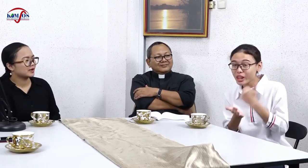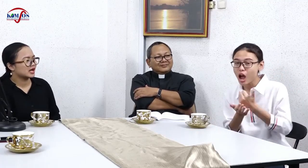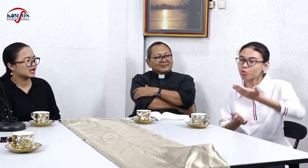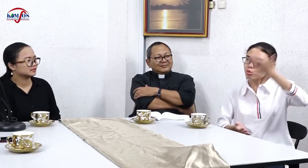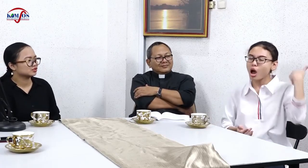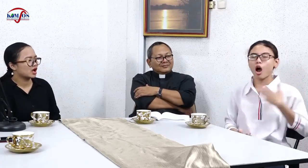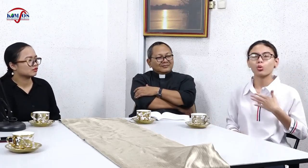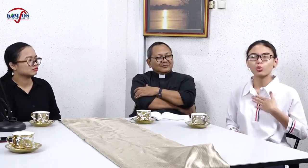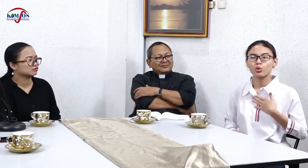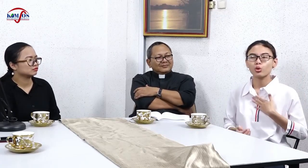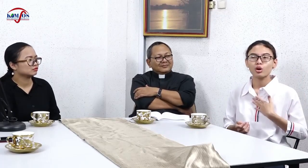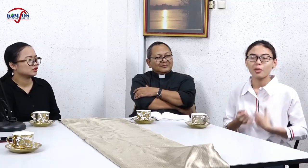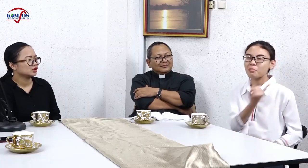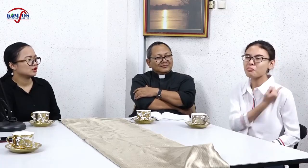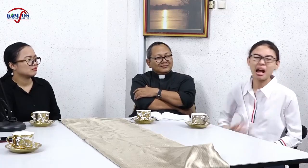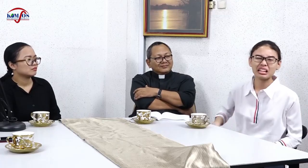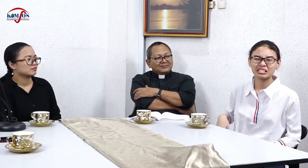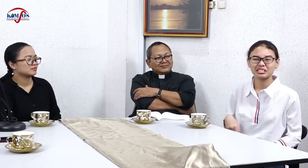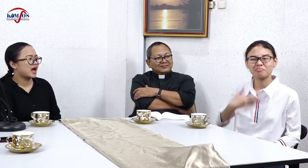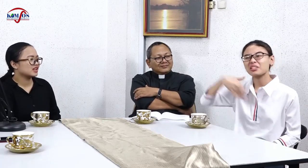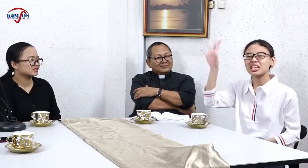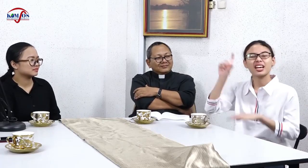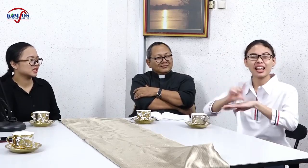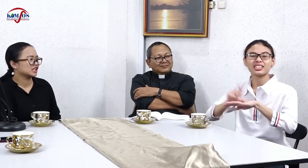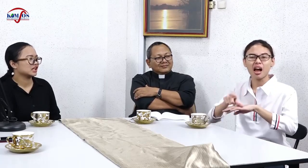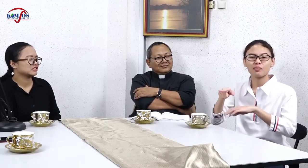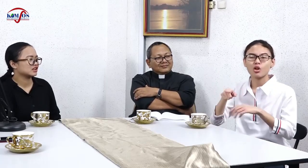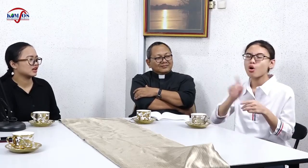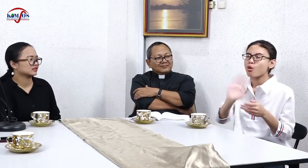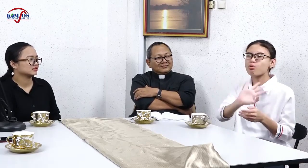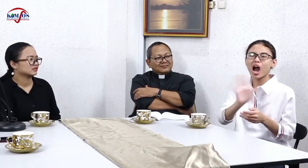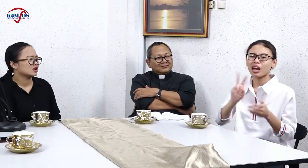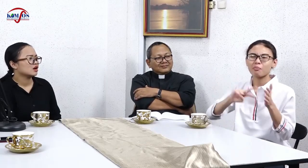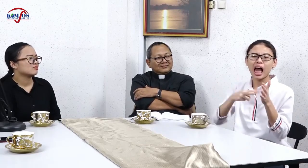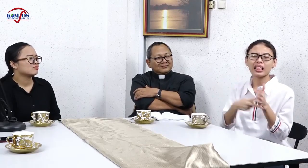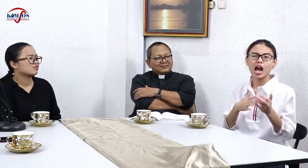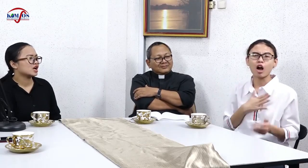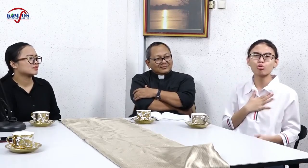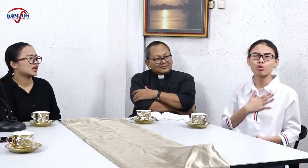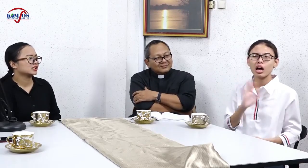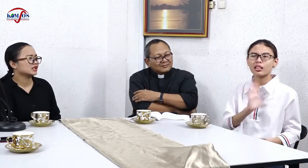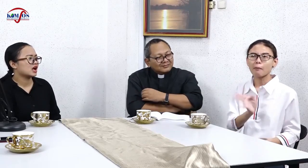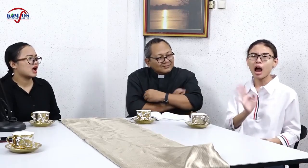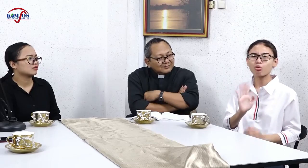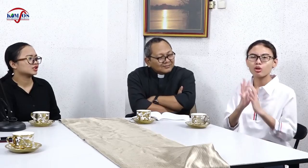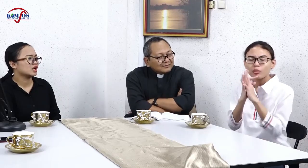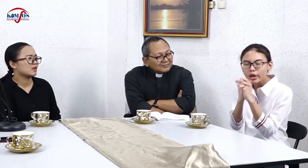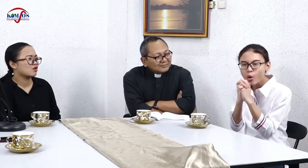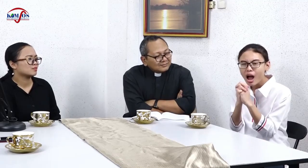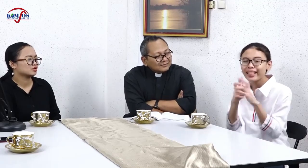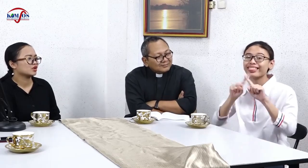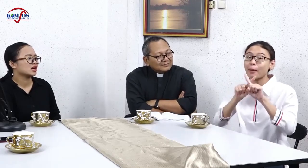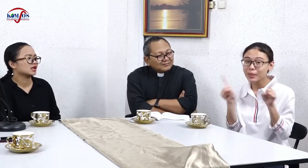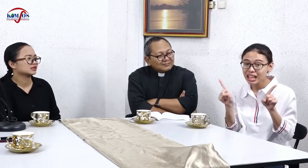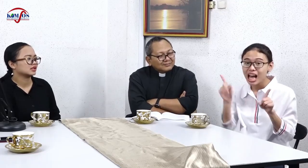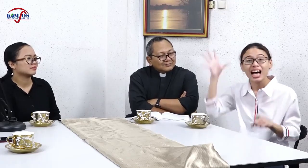sampai aku dulu males pergi gereja berarti bukan berarti aku tidak